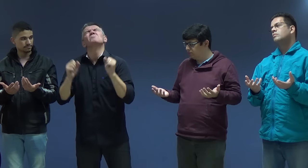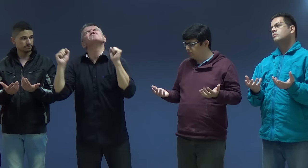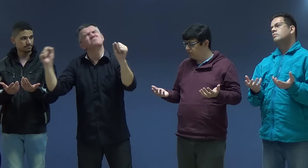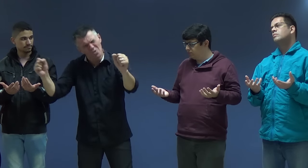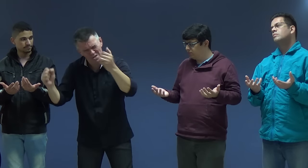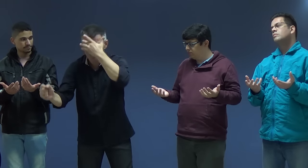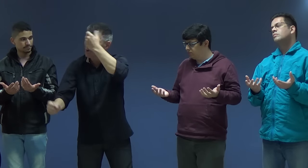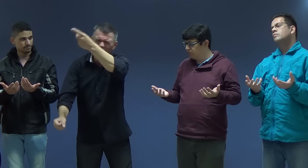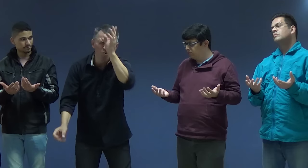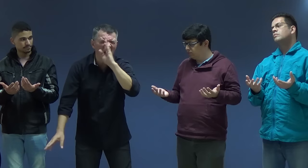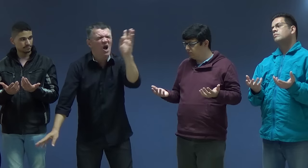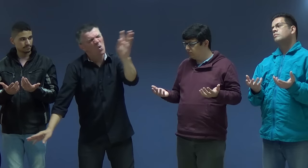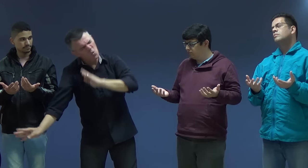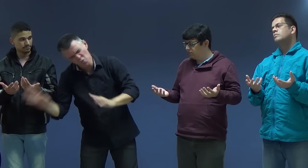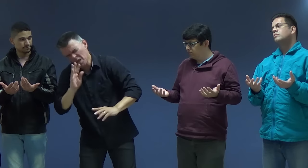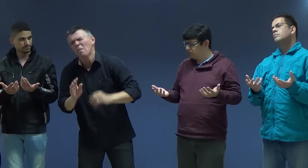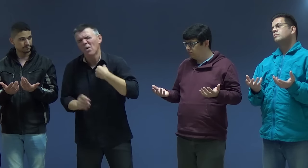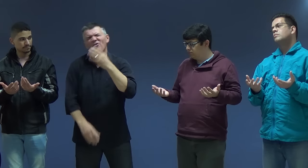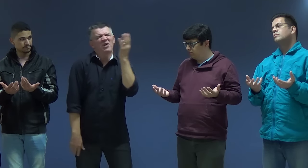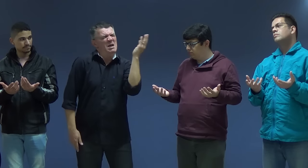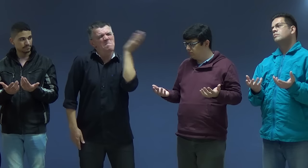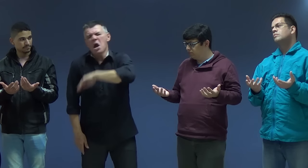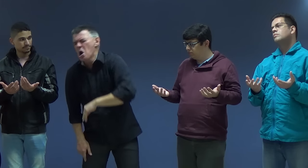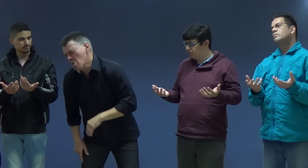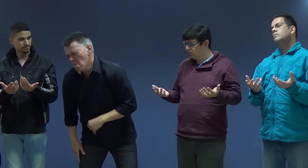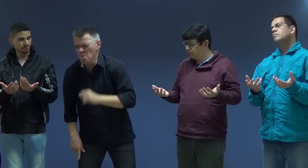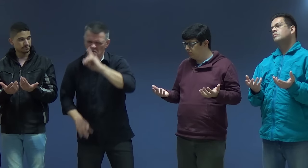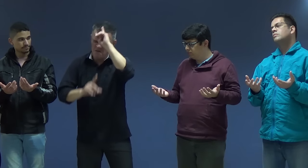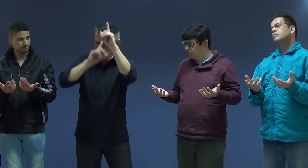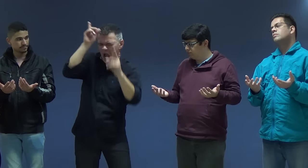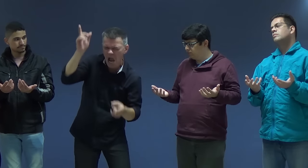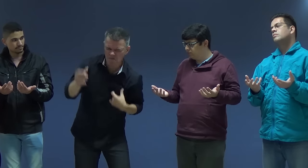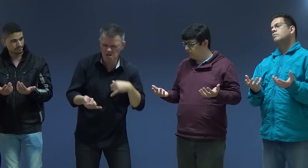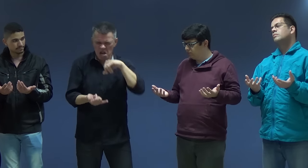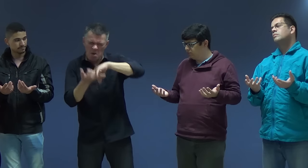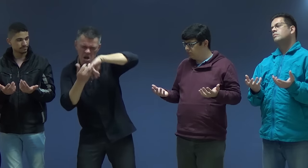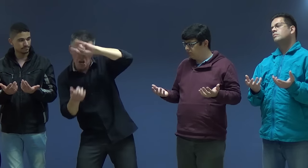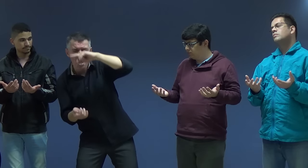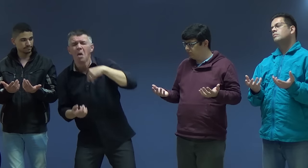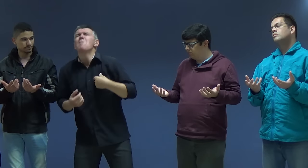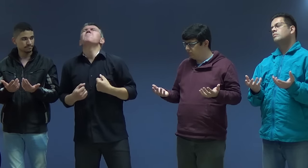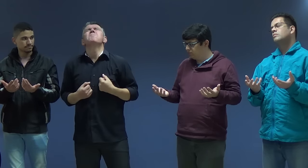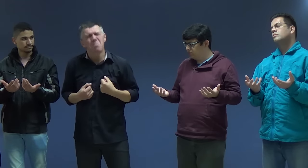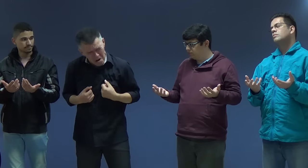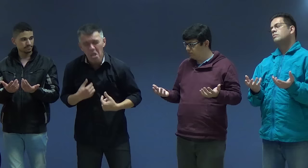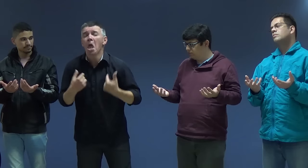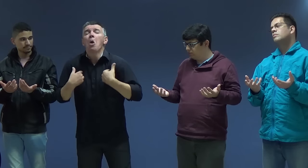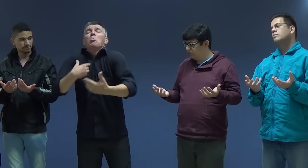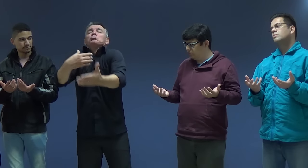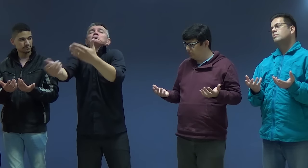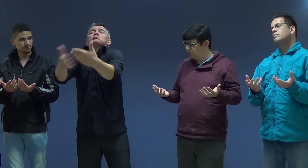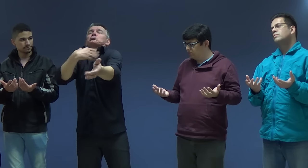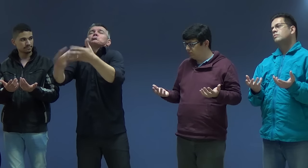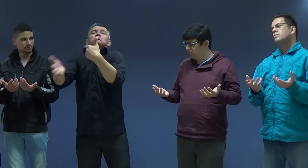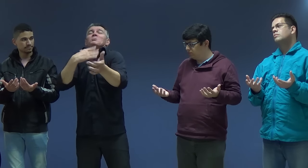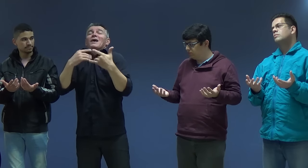qualquer lugar onde eu esteja, mesmo com acusações, mesmo com pessoas contra mim, falando coisas sobre mim, isso